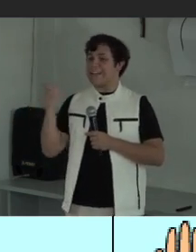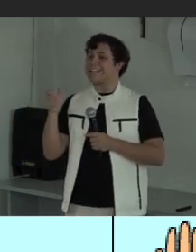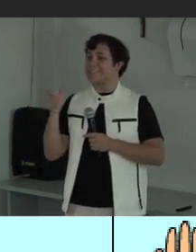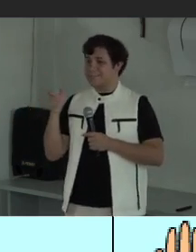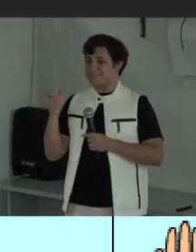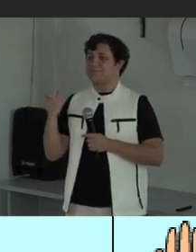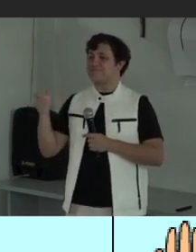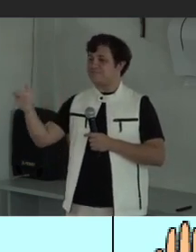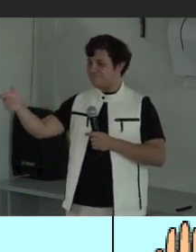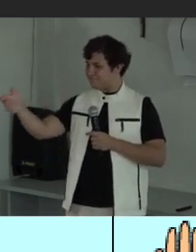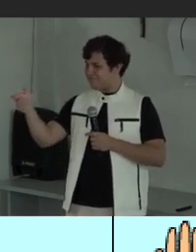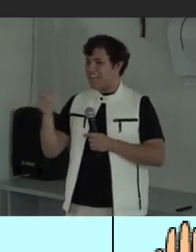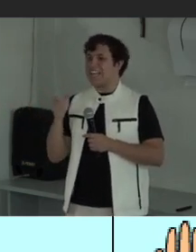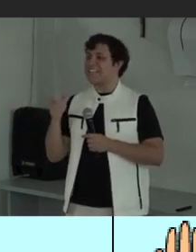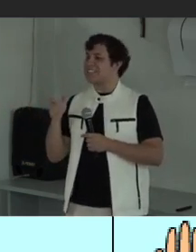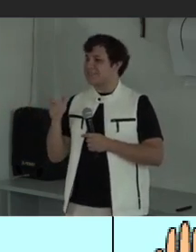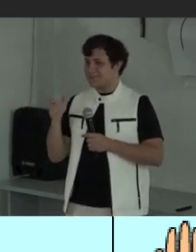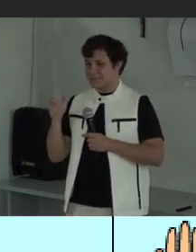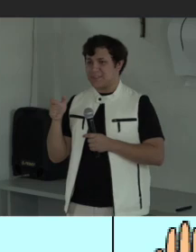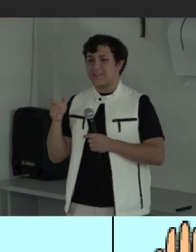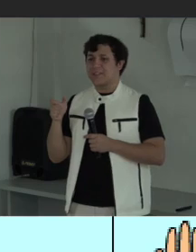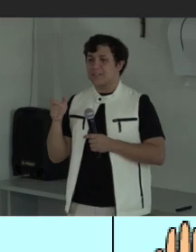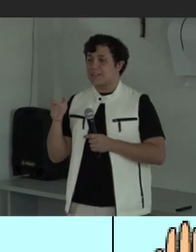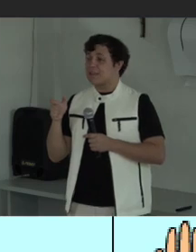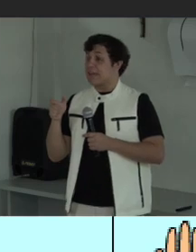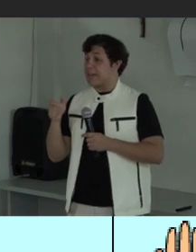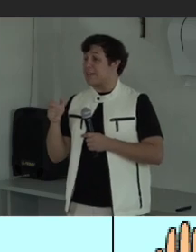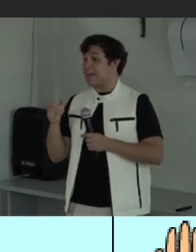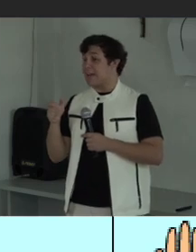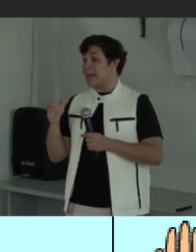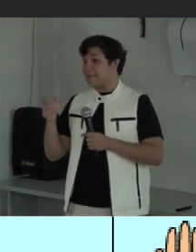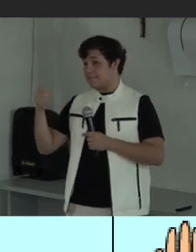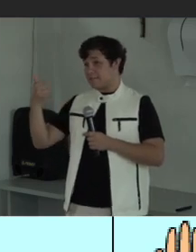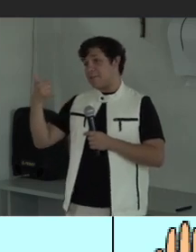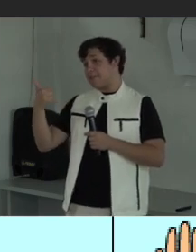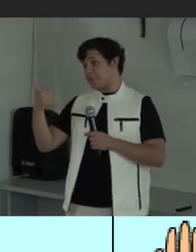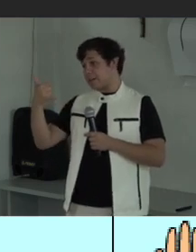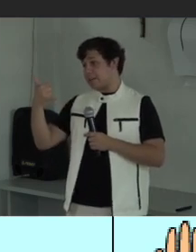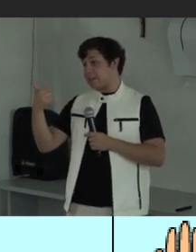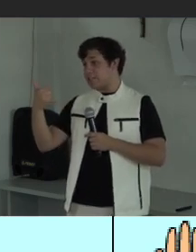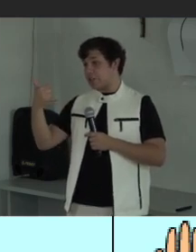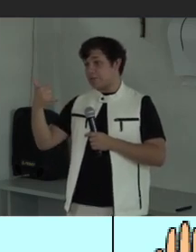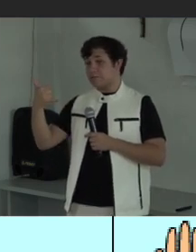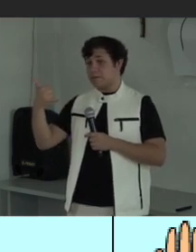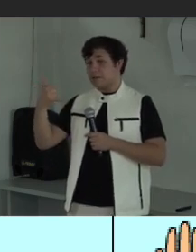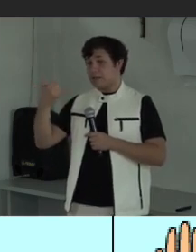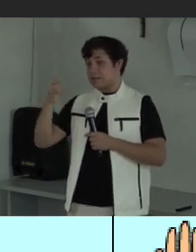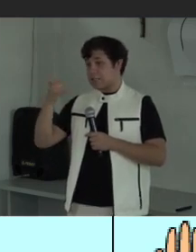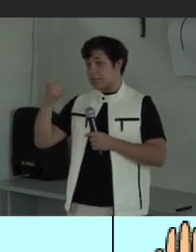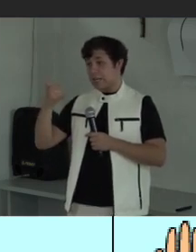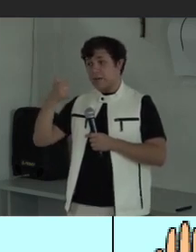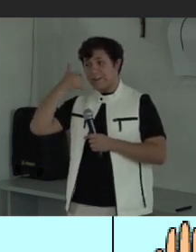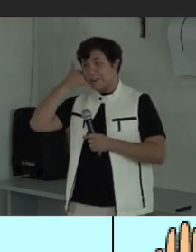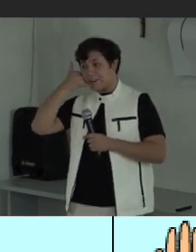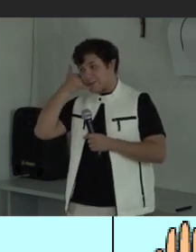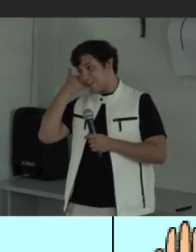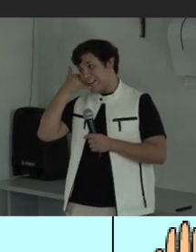X. X. Y, dependiendo de la generación, es de chill o